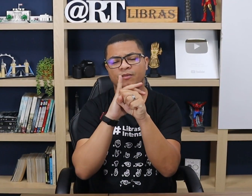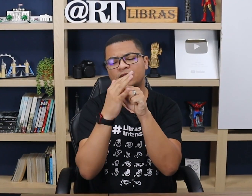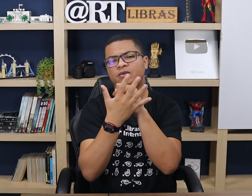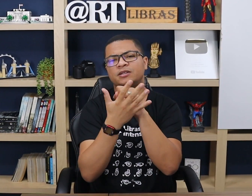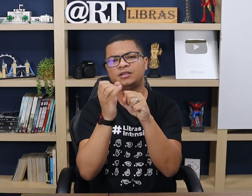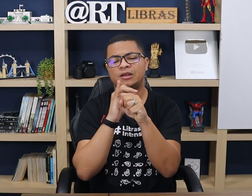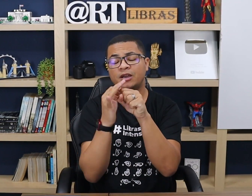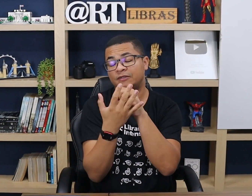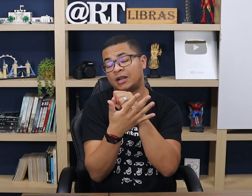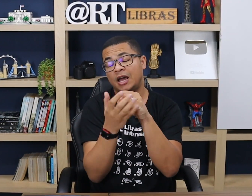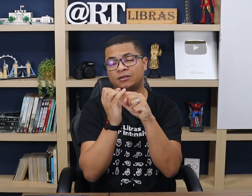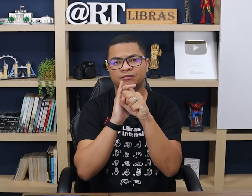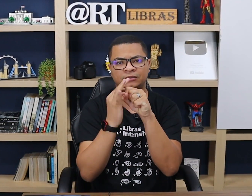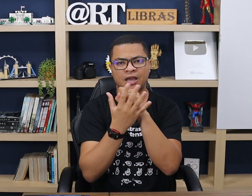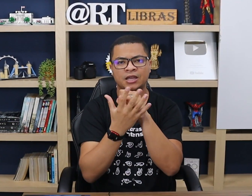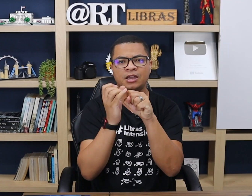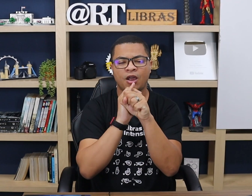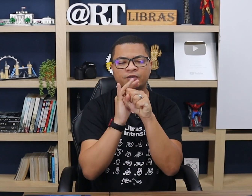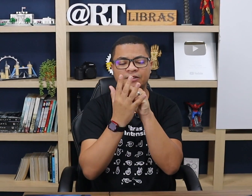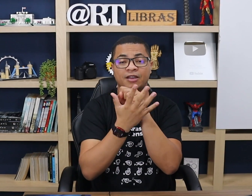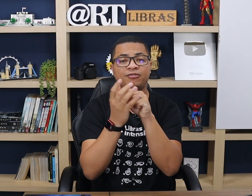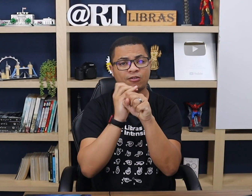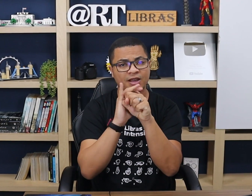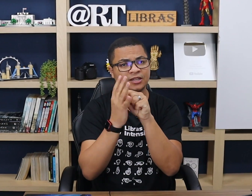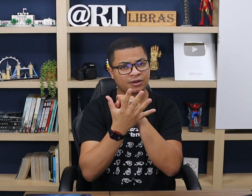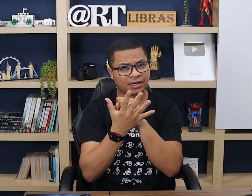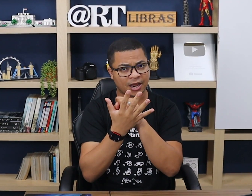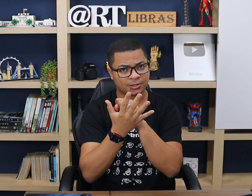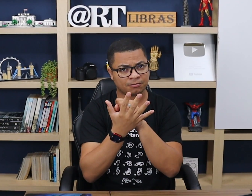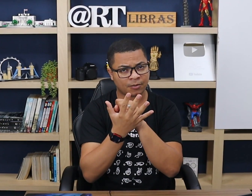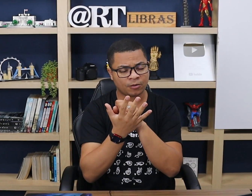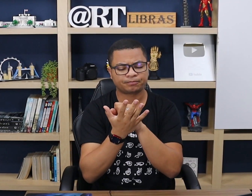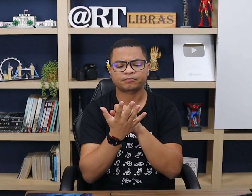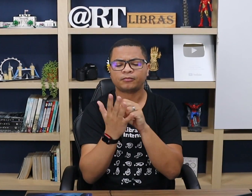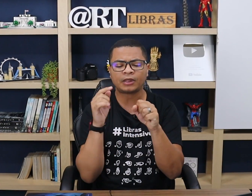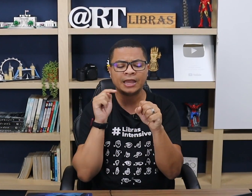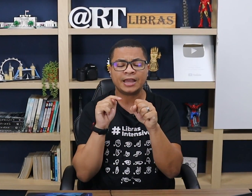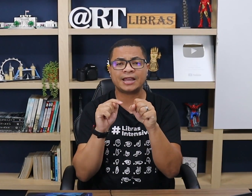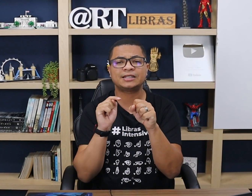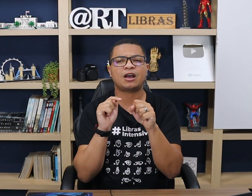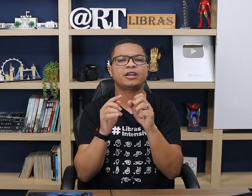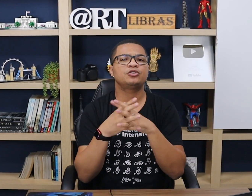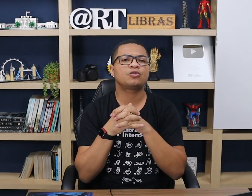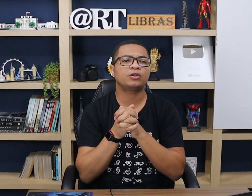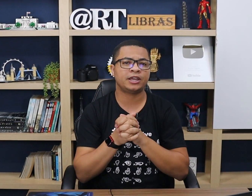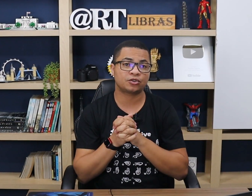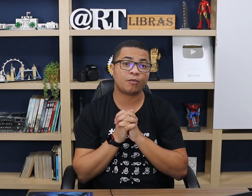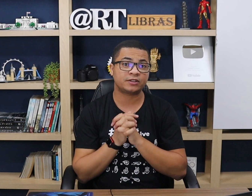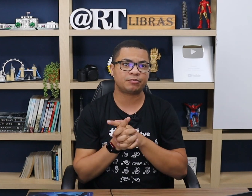é mais conhecida é mais falado tá que você vai ver com mais regularidade tá bom esse sinal dentro de um contexto como você